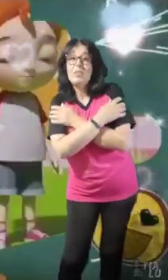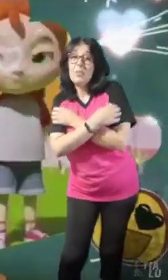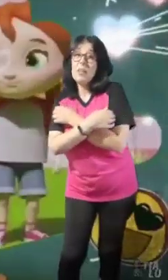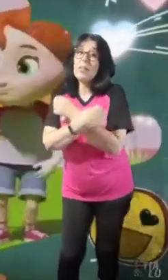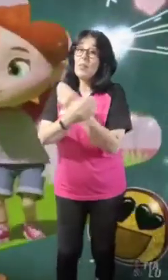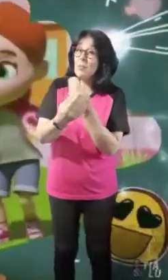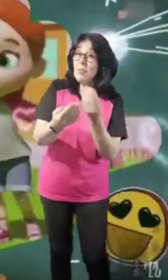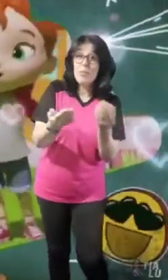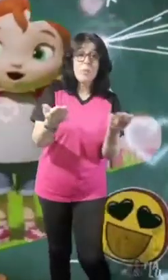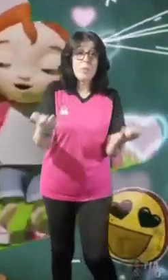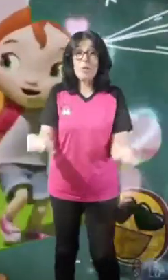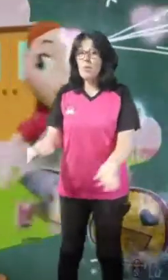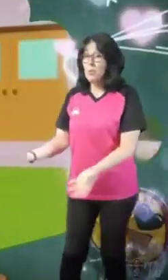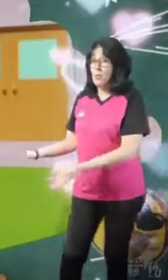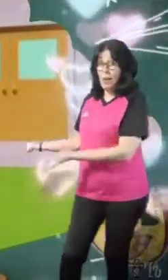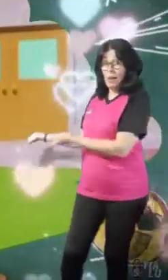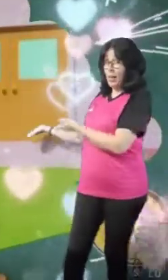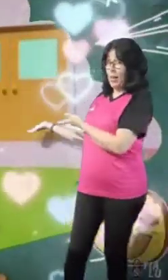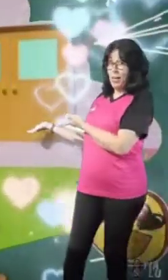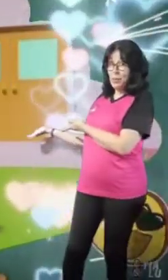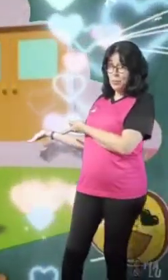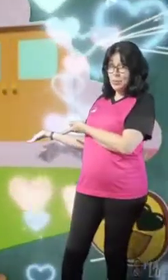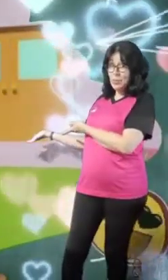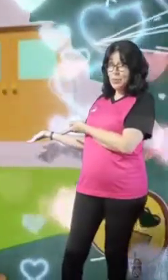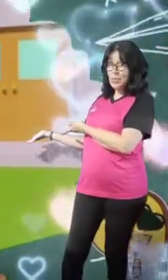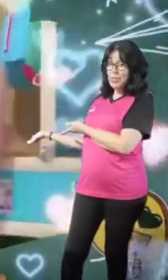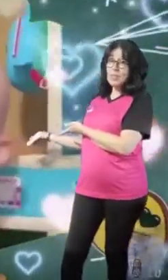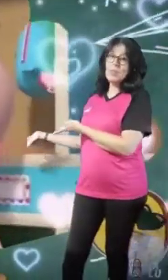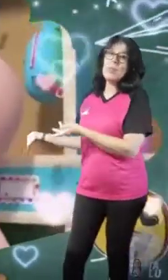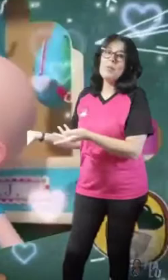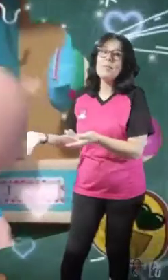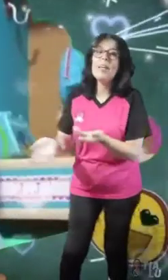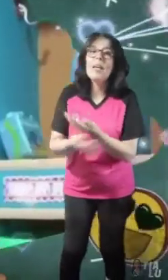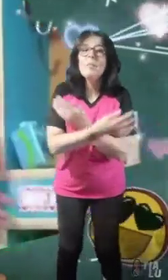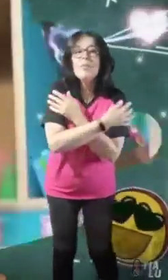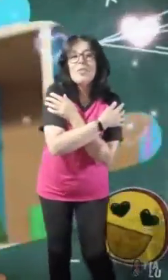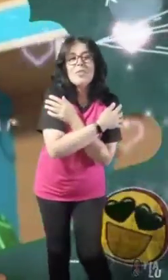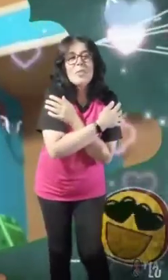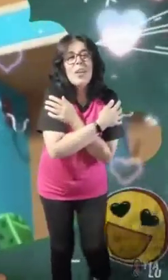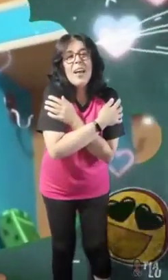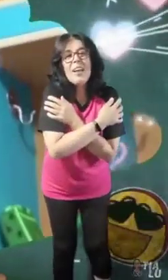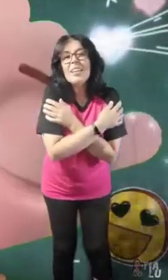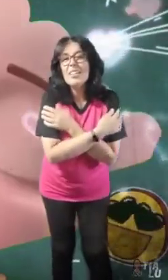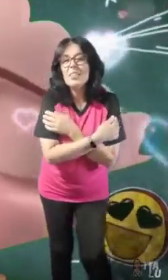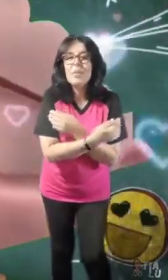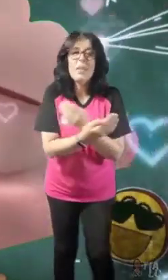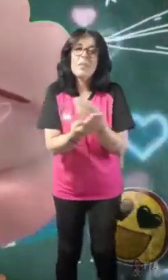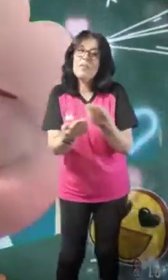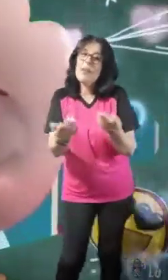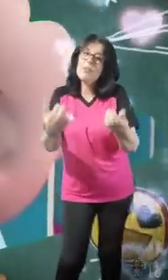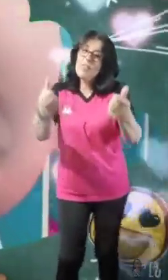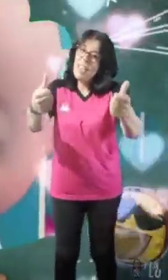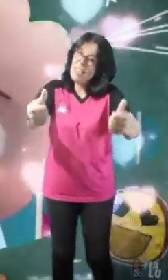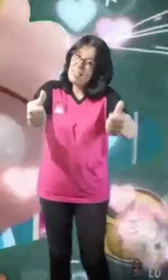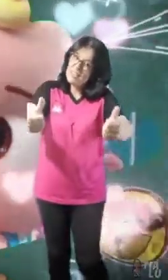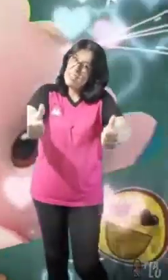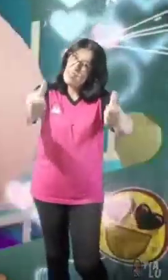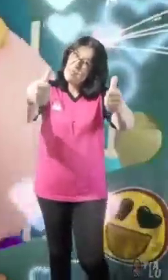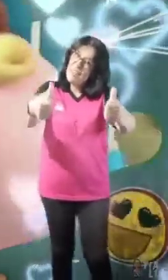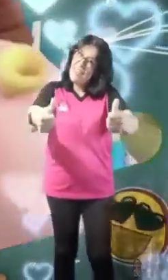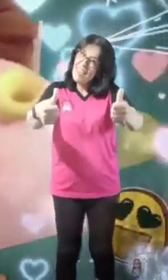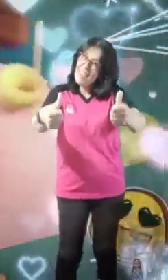De brincar com meus amigos no recreio, de abraçar a professora que me